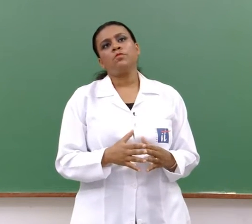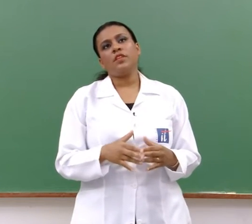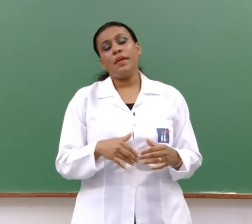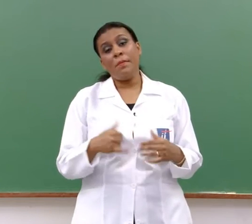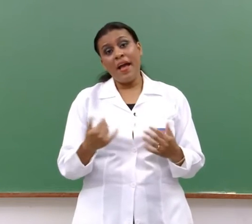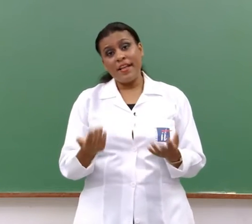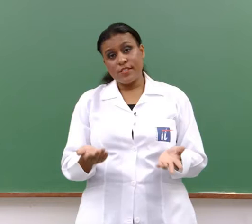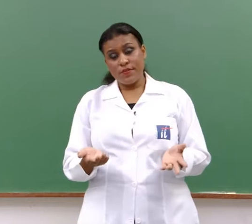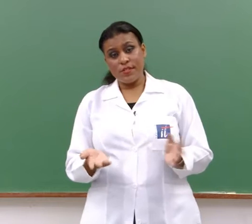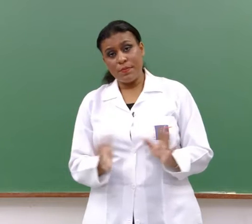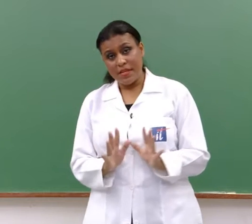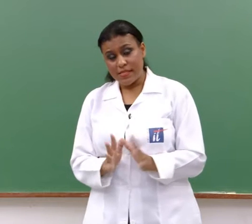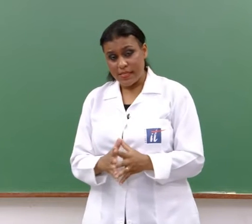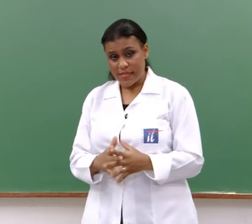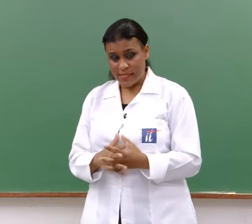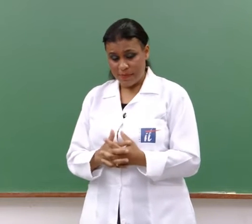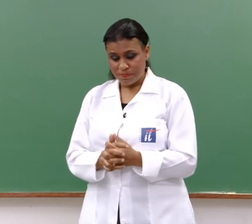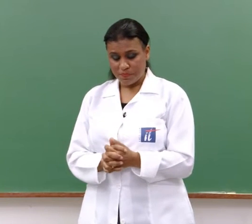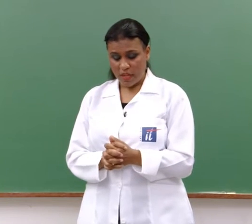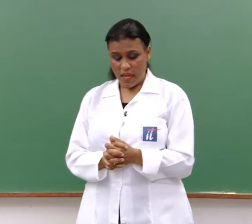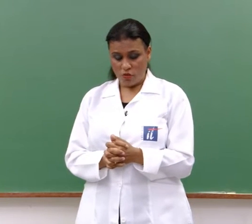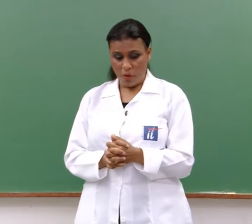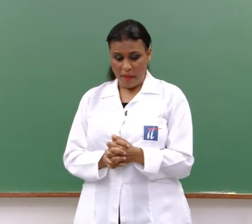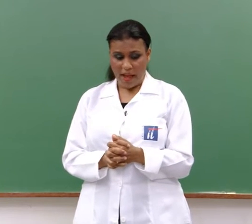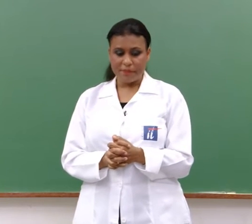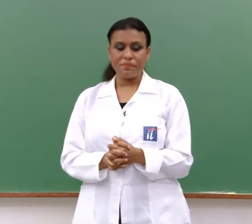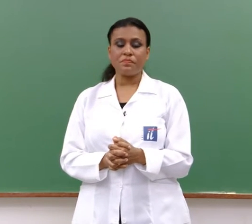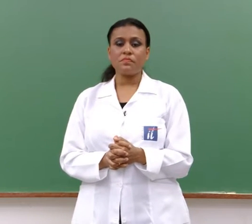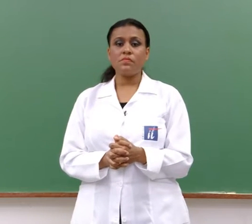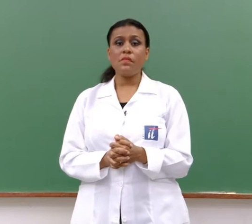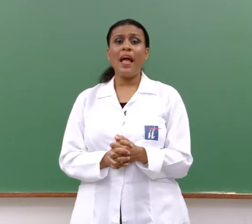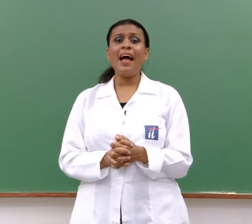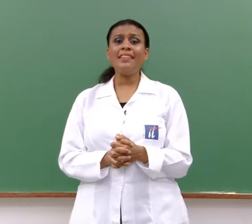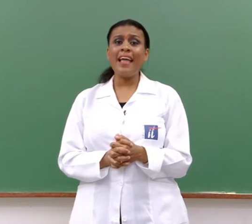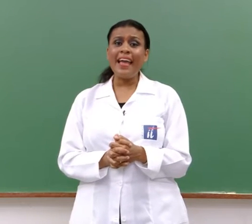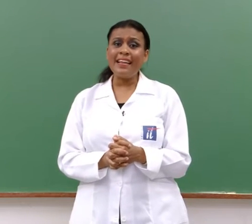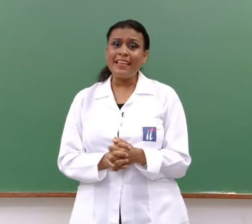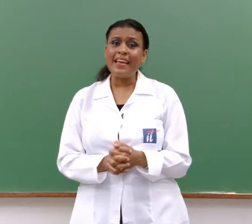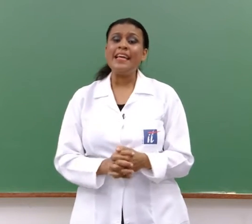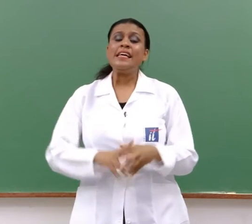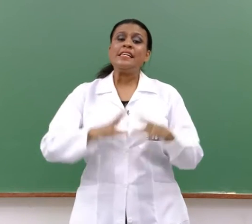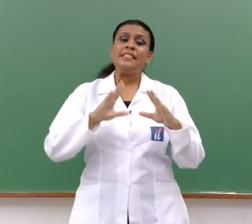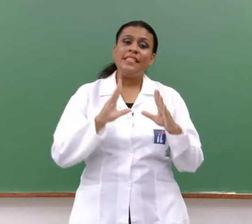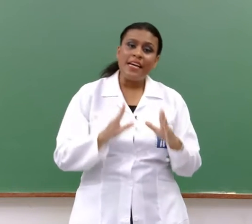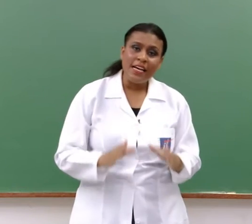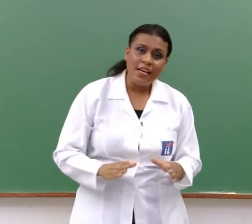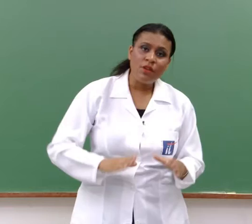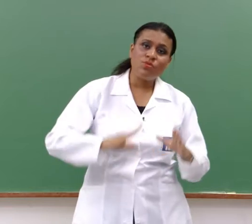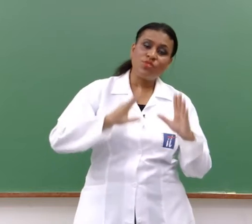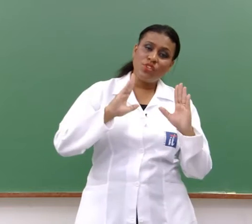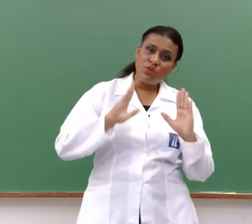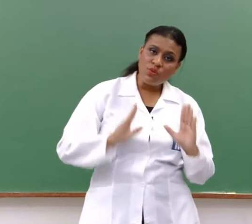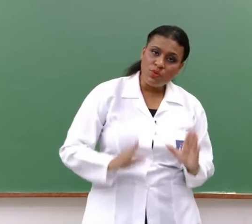Que mais que você precisa retomar? A ideia de não se